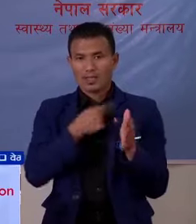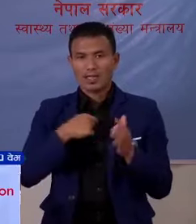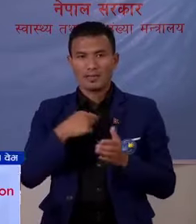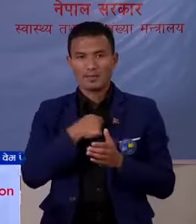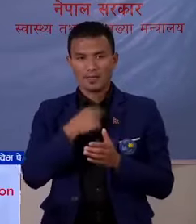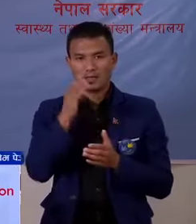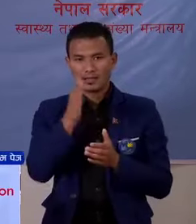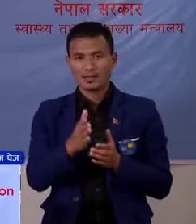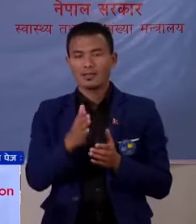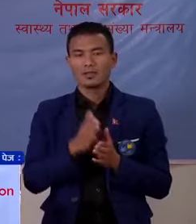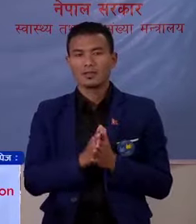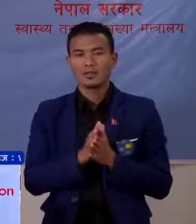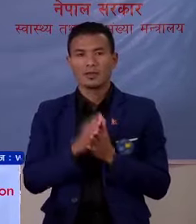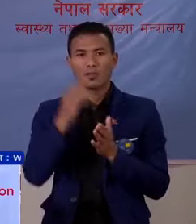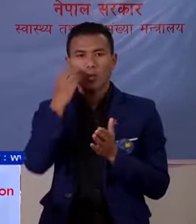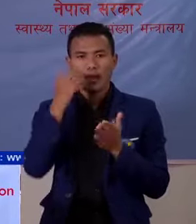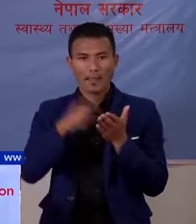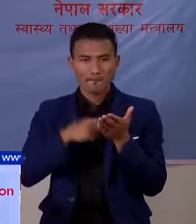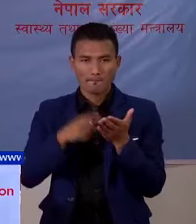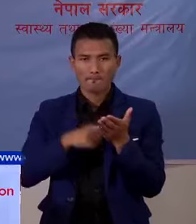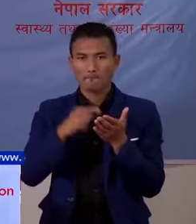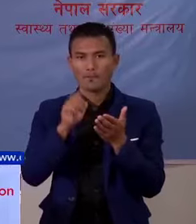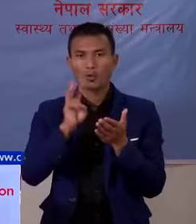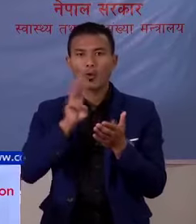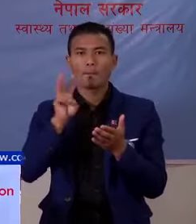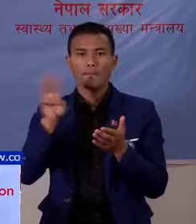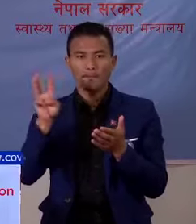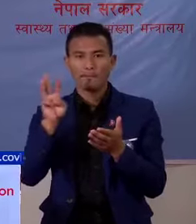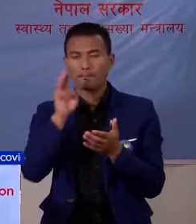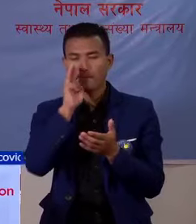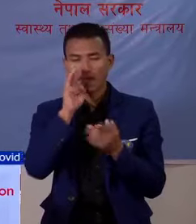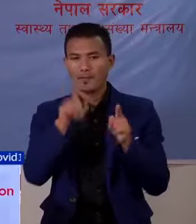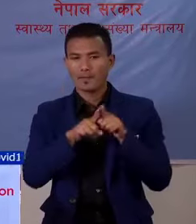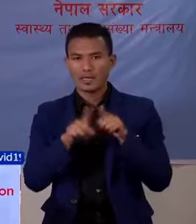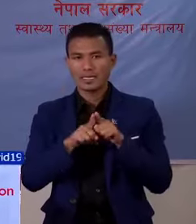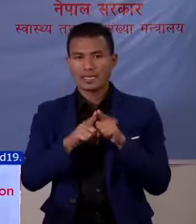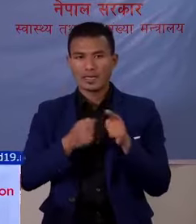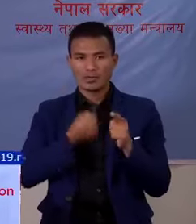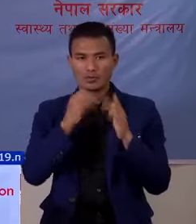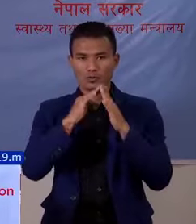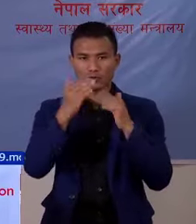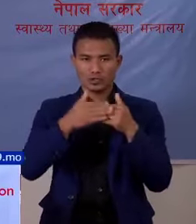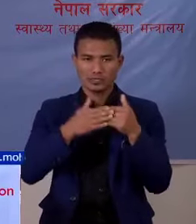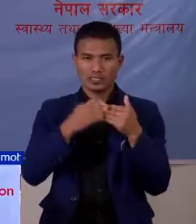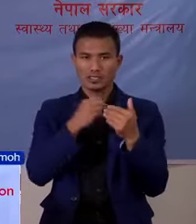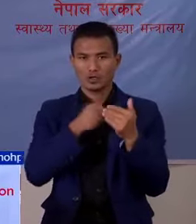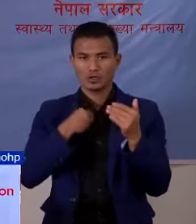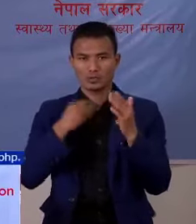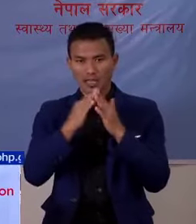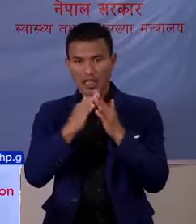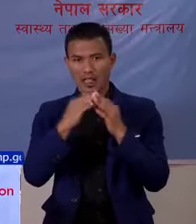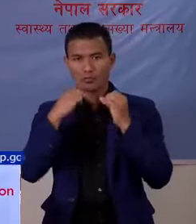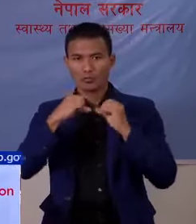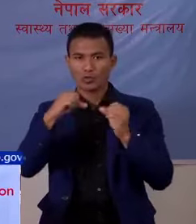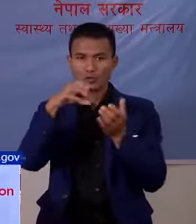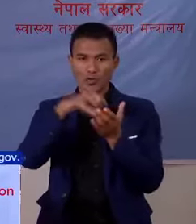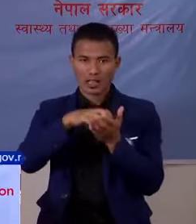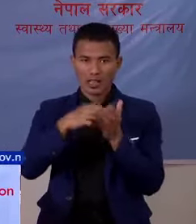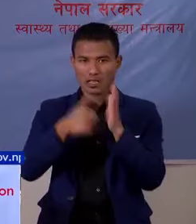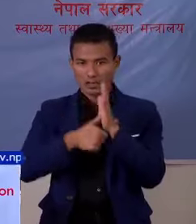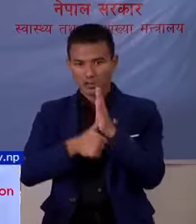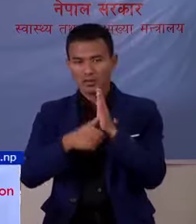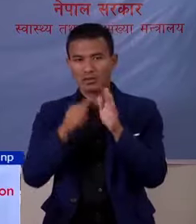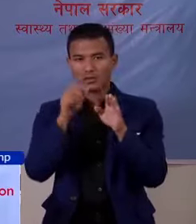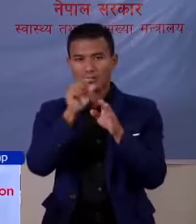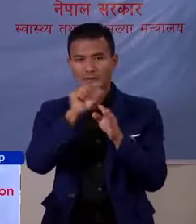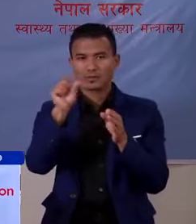हामीले मोबाइल एप र वेब पेजमा आफ्ना नजिकमा रहेका अस्पताल तथा प्रयोगशालाहरूको बारेमा